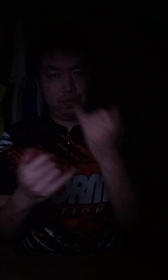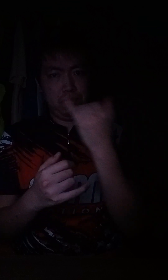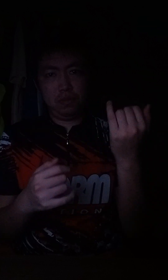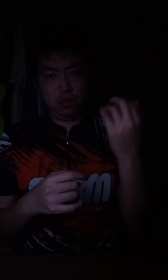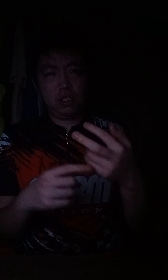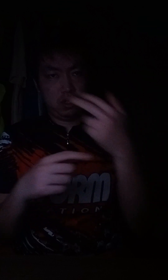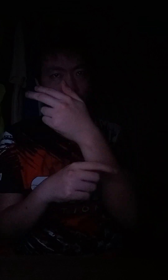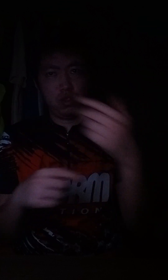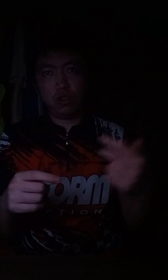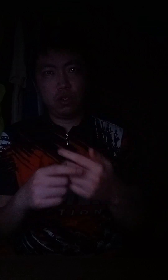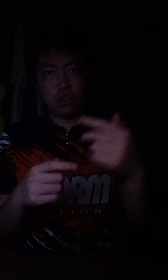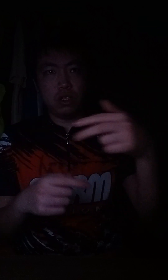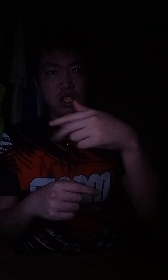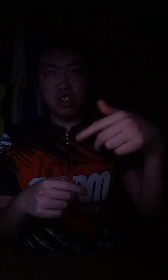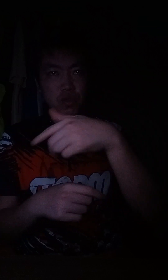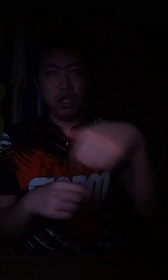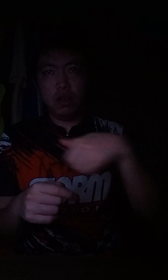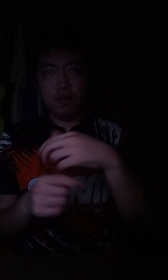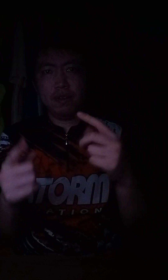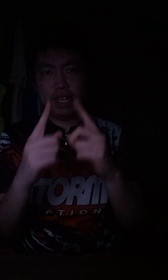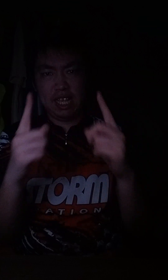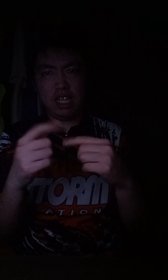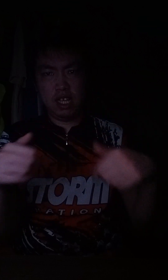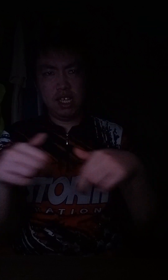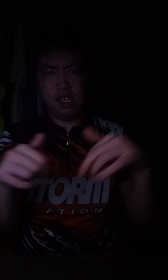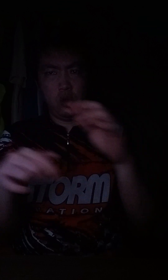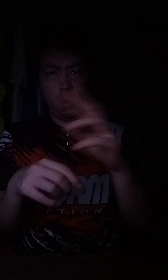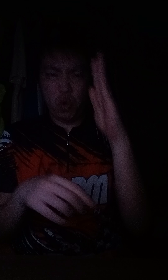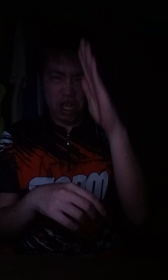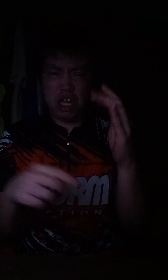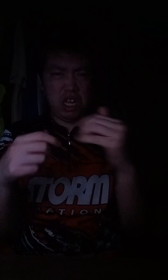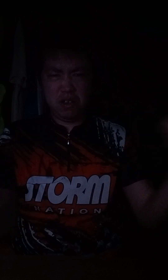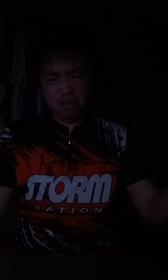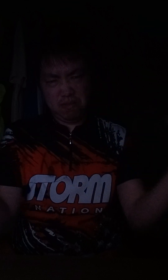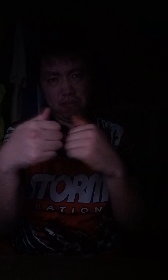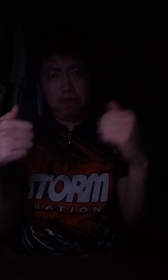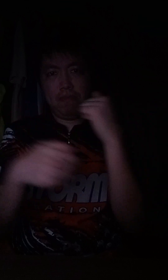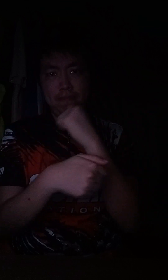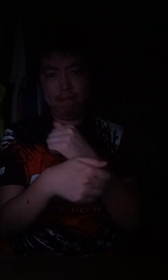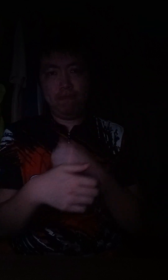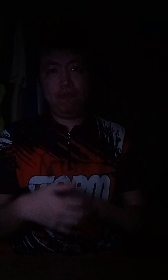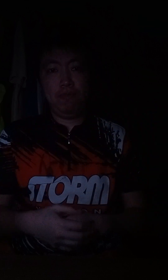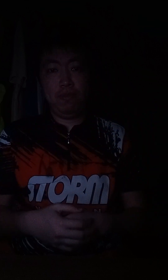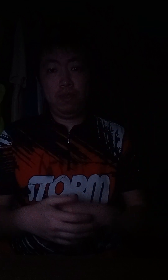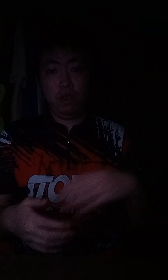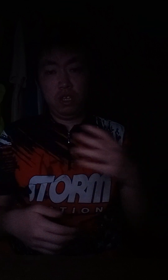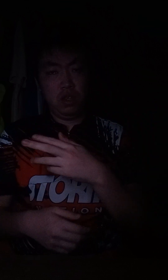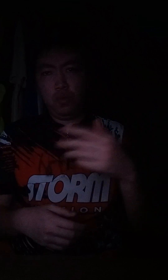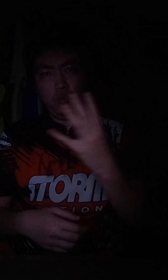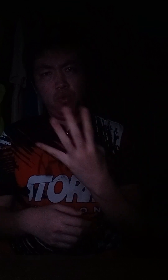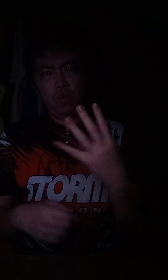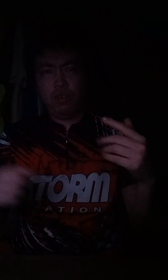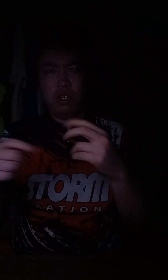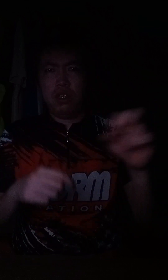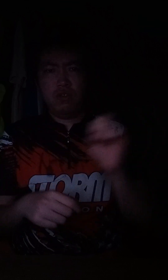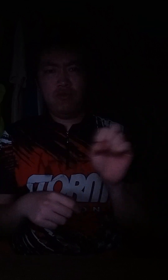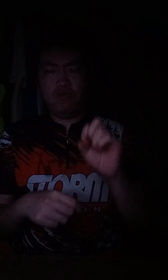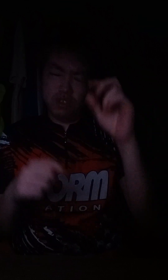춘천 방향으로 달리던 승용차가 1차로에 서 있던 고장 차량을 들이받았습니다. 이 사고로 40대 승용차 운전자가 허리 등을